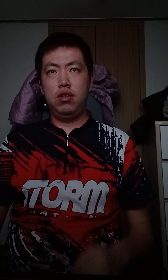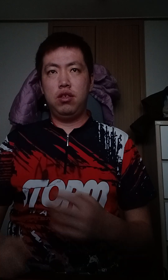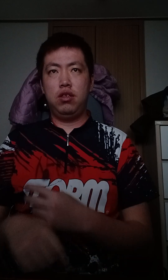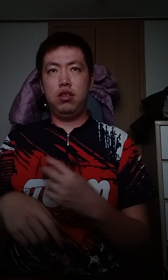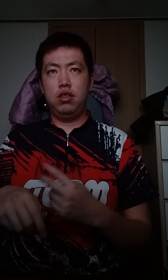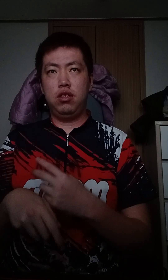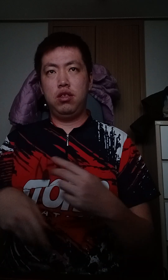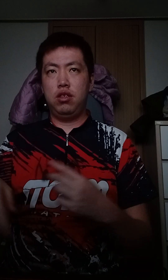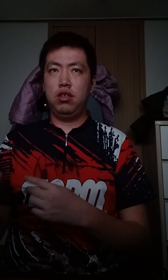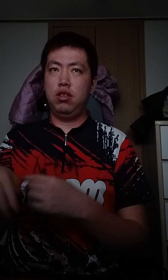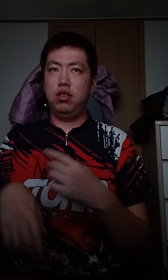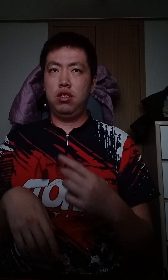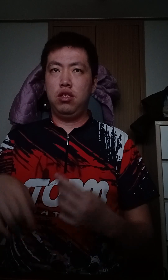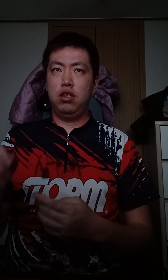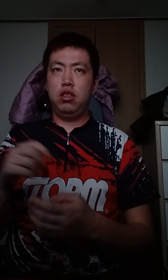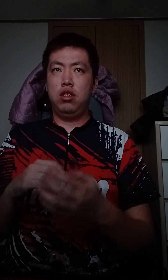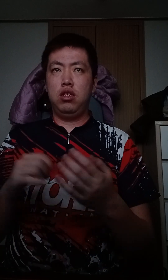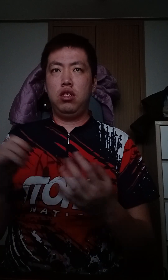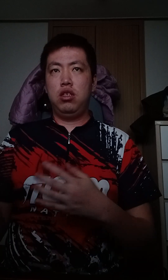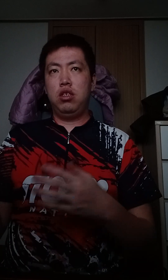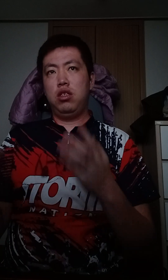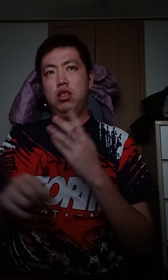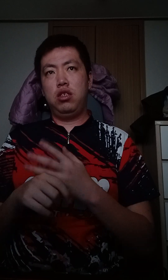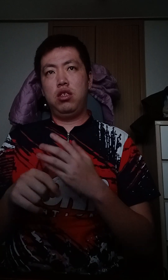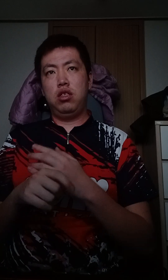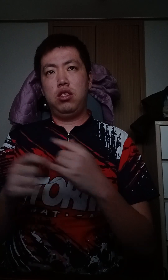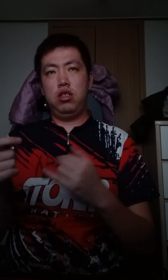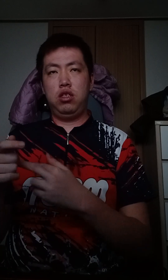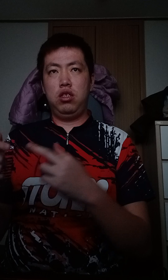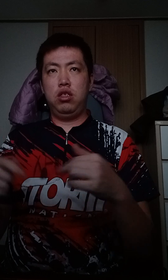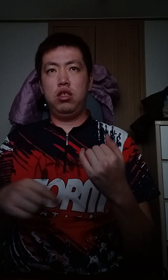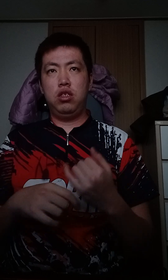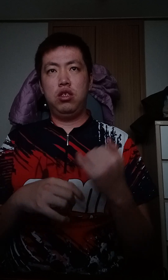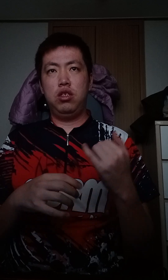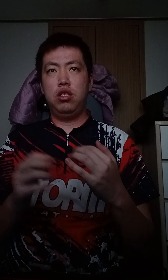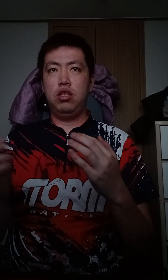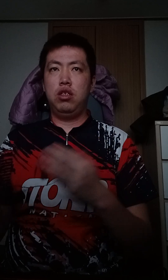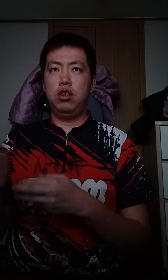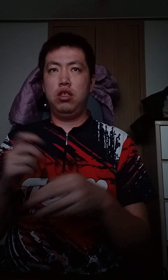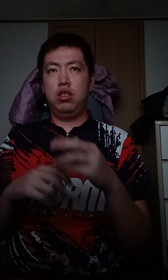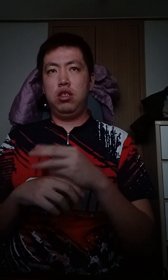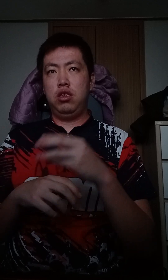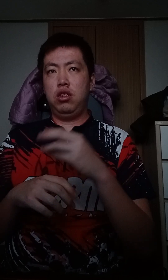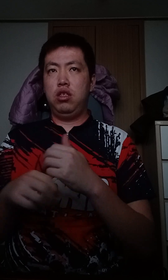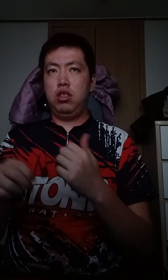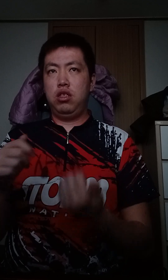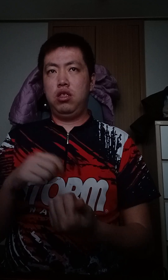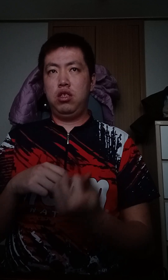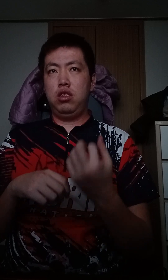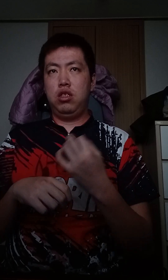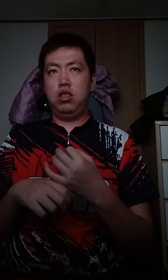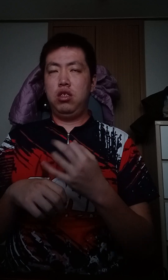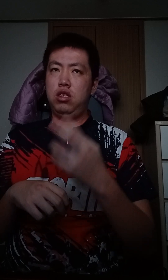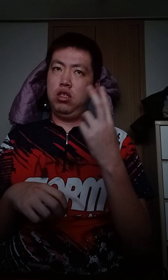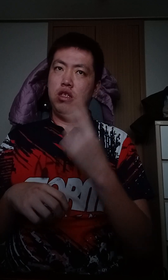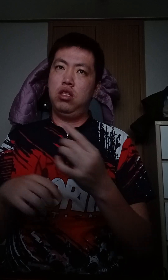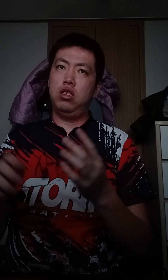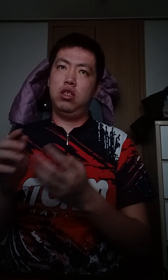버스는 고속도로 한복판에서 갑자기 유턴하며 역주행했는데 이 버스 기사가 사고로 숨지면서 왜 그랬는지는 여전히